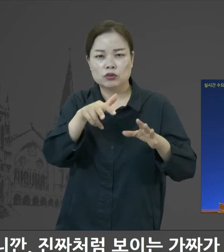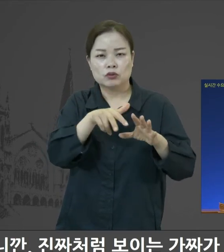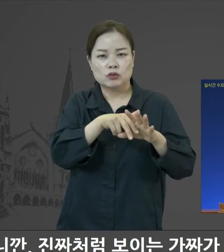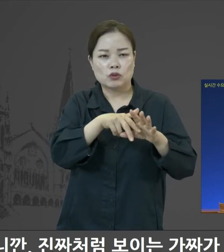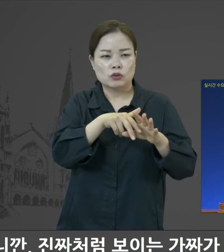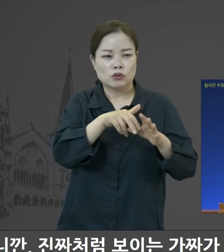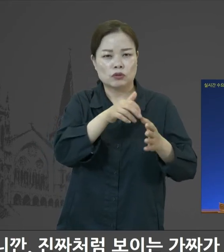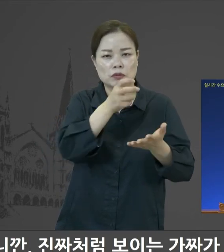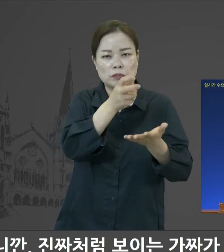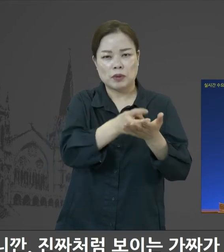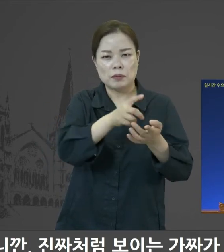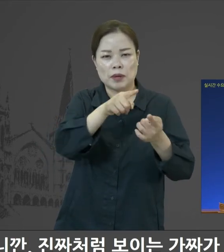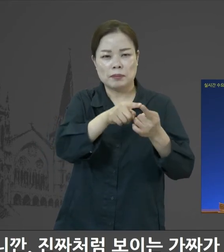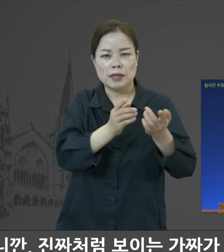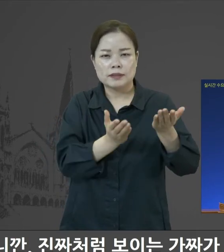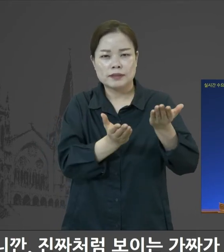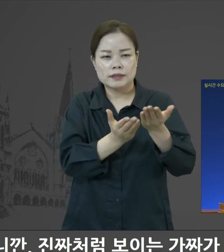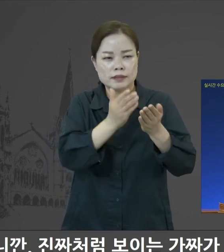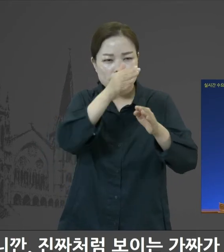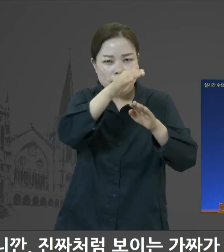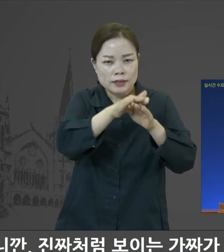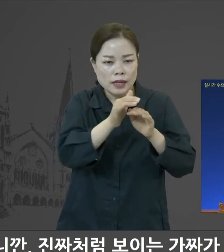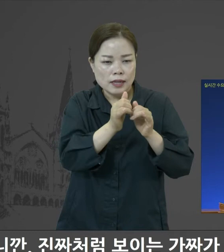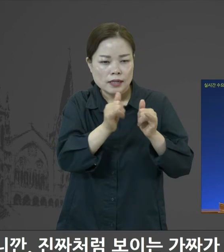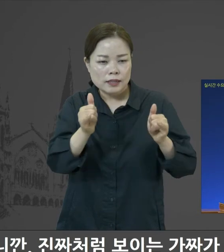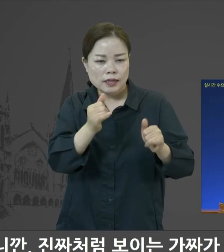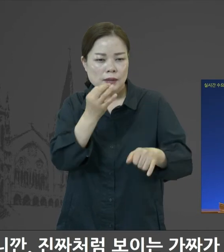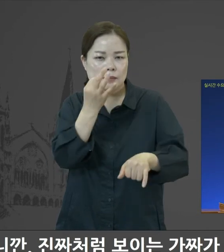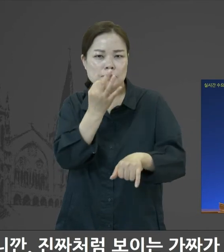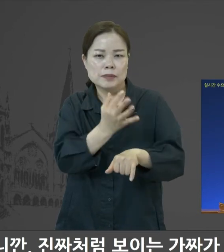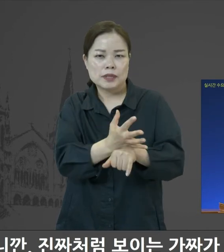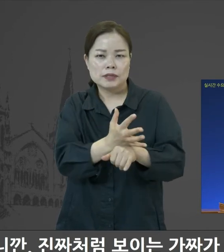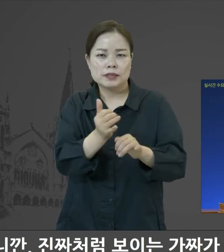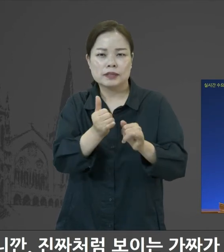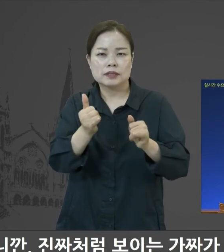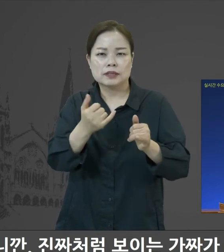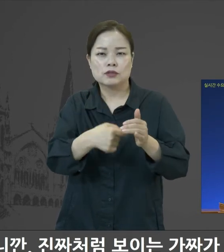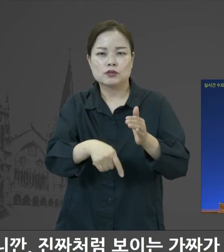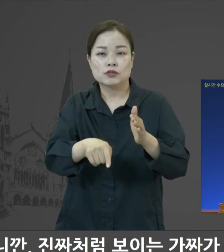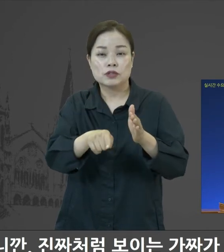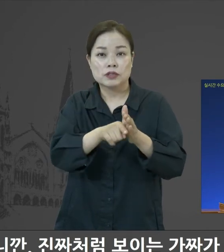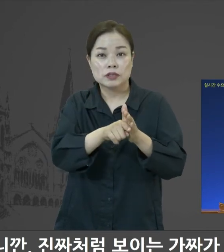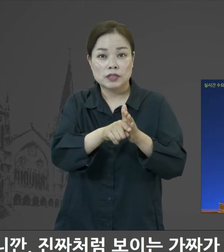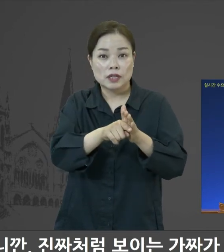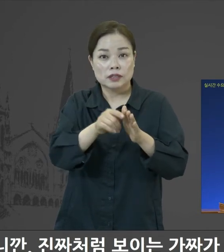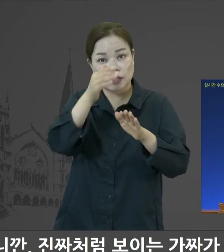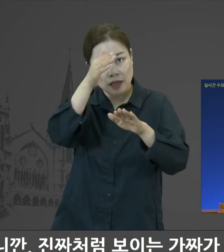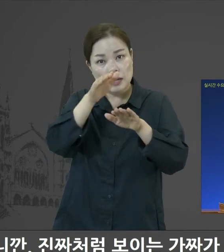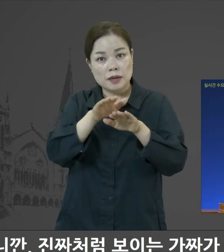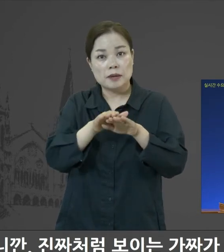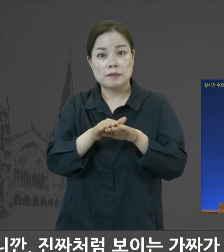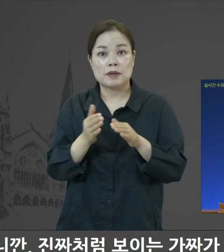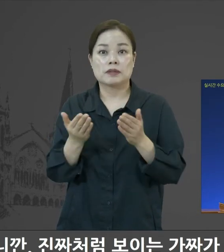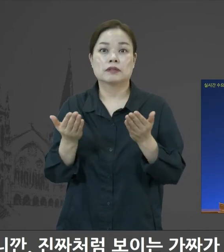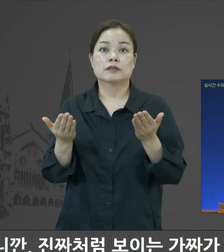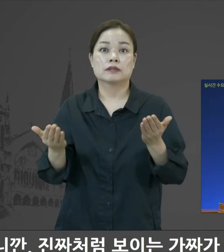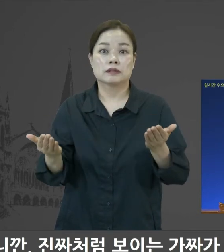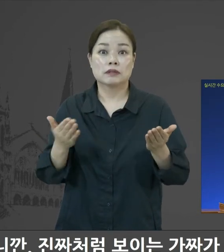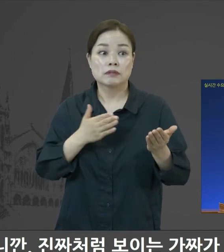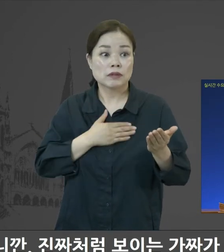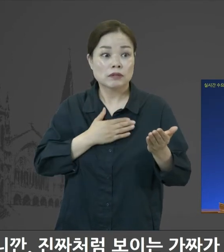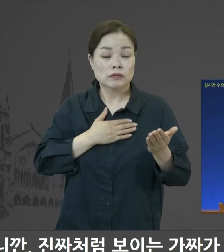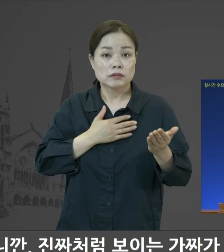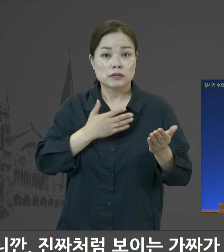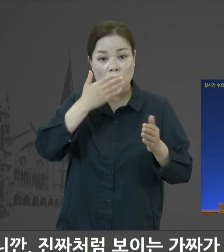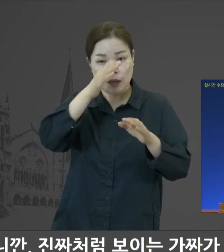충실한 예배를 드리고, 누군가는 인간 편의에 맞춰진 인본주의, 실현주의에 물든 예배를 드리고 있으면서도 나는